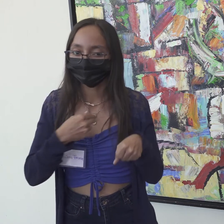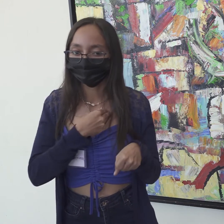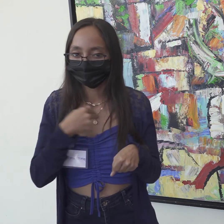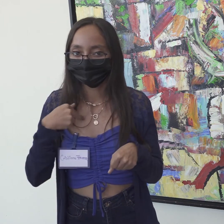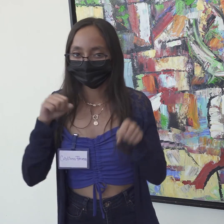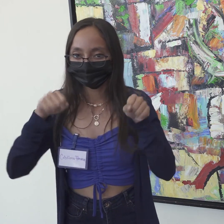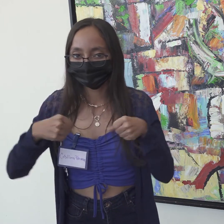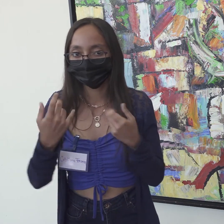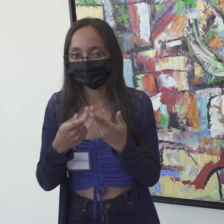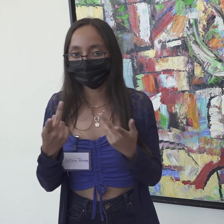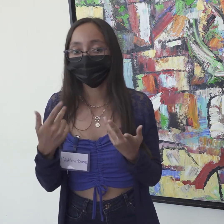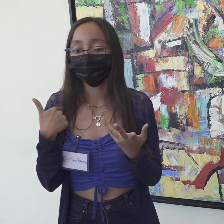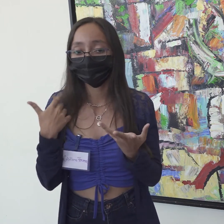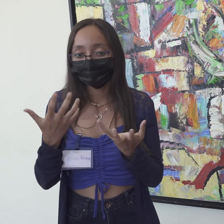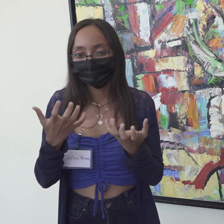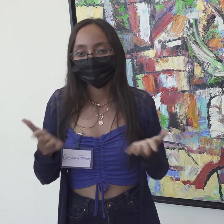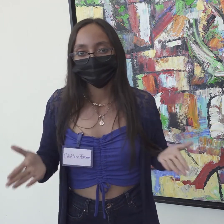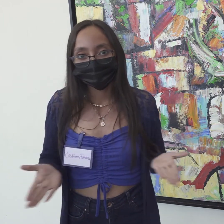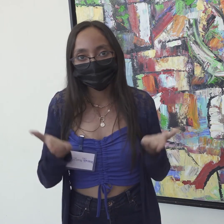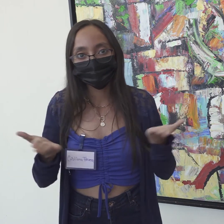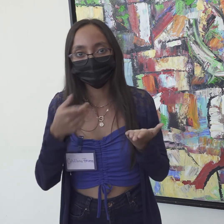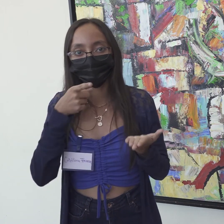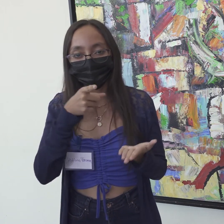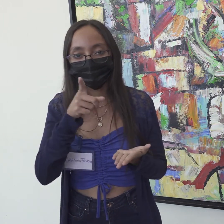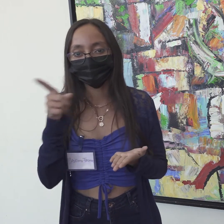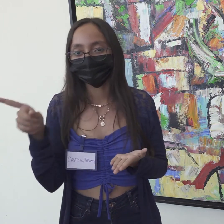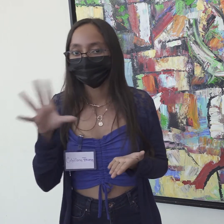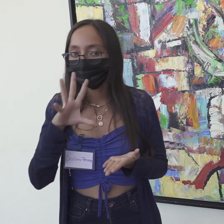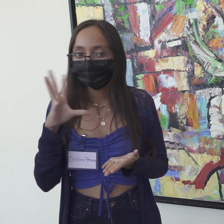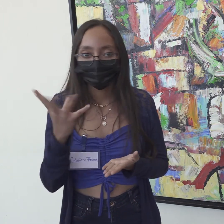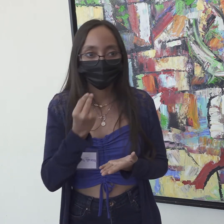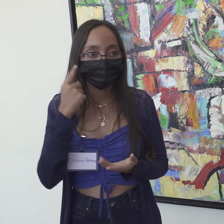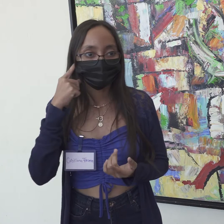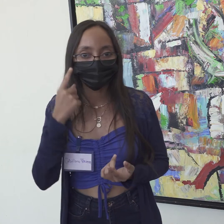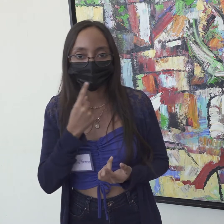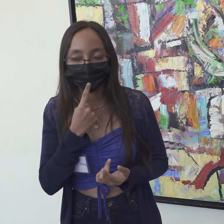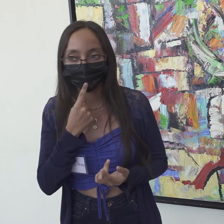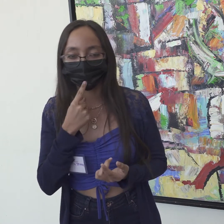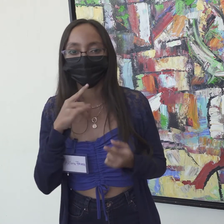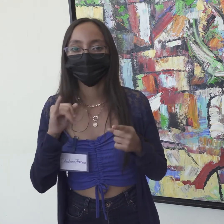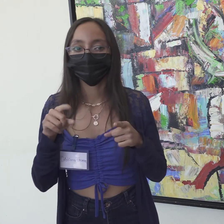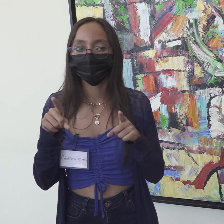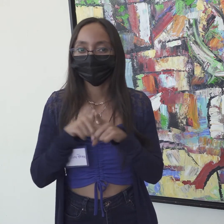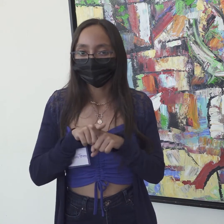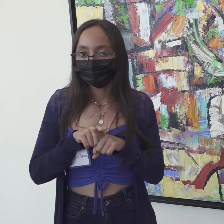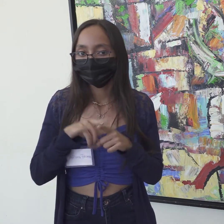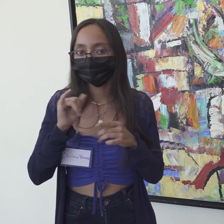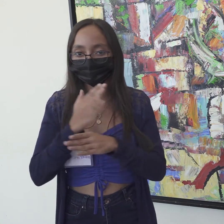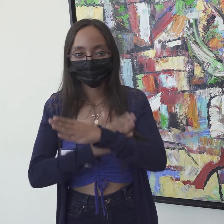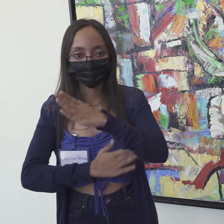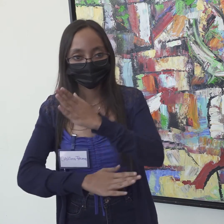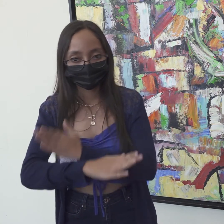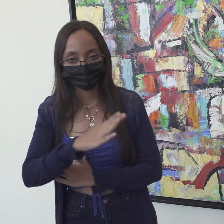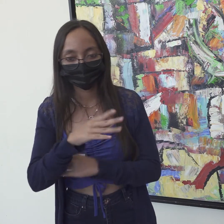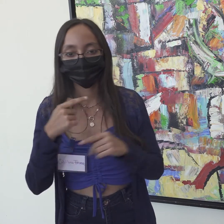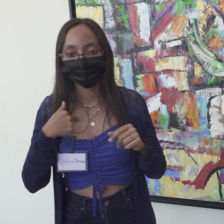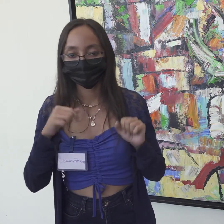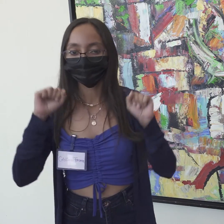discriminación. Nosotros mismos no nos tenemos que discriminar. Todos, las personas sordas o con discapacidad, podemos